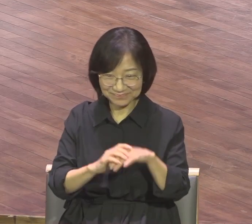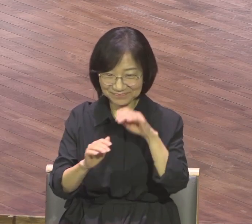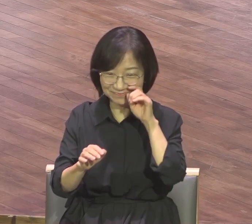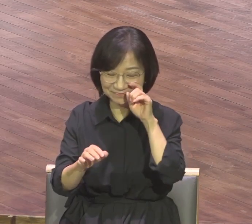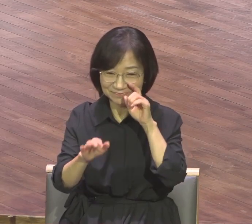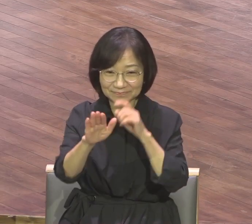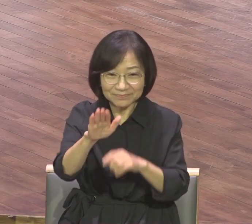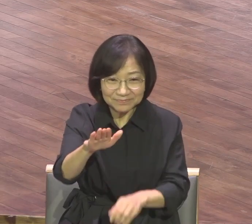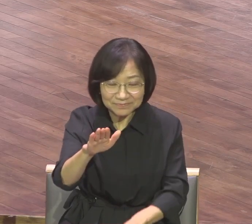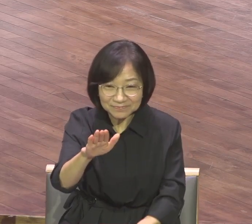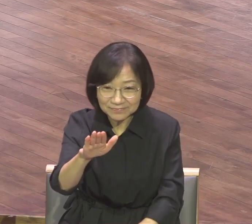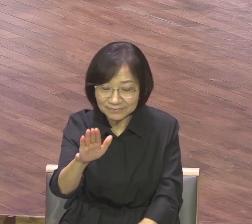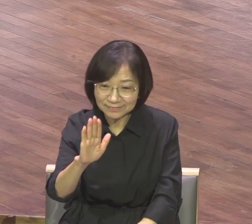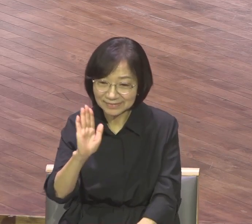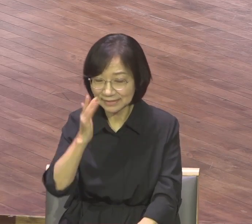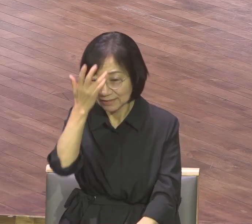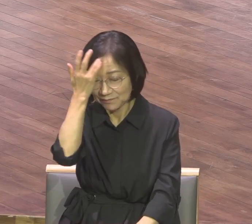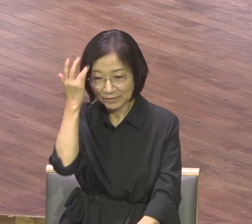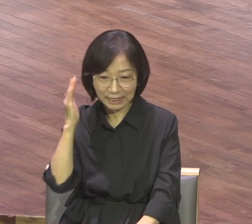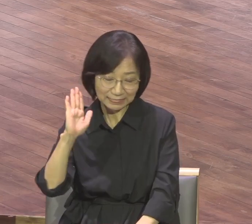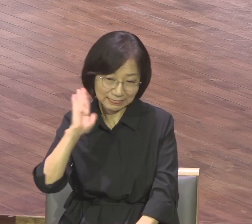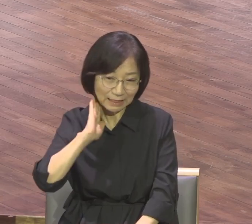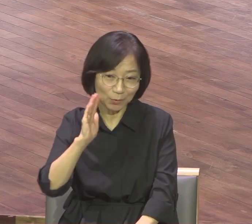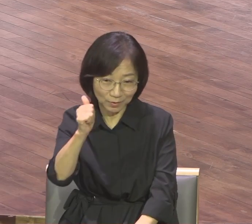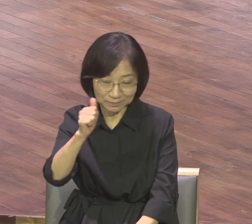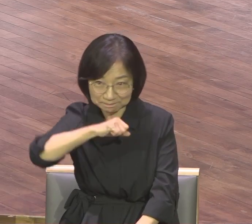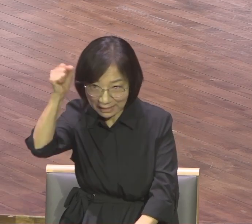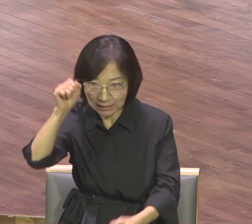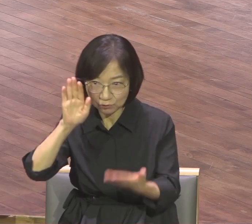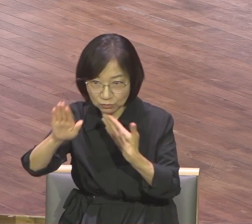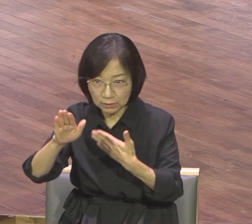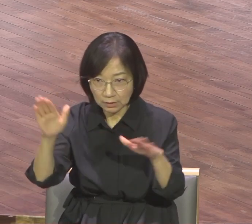대통령하고 나면 밤에 잠을 잘 못 잘 거요.